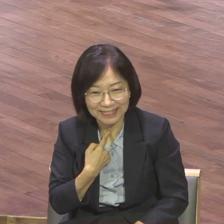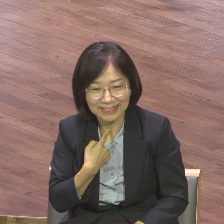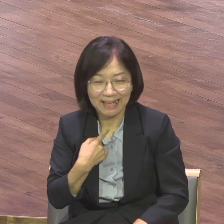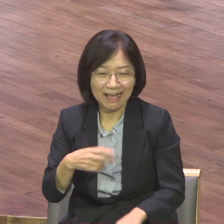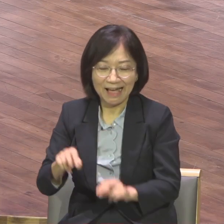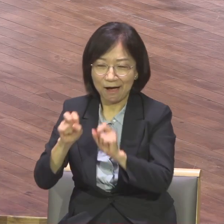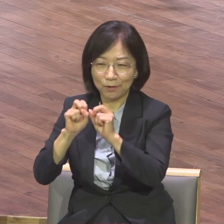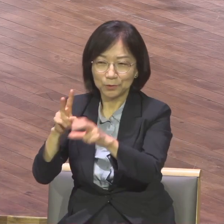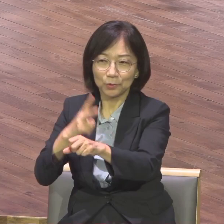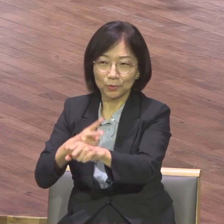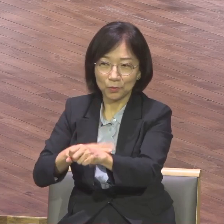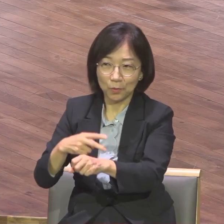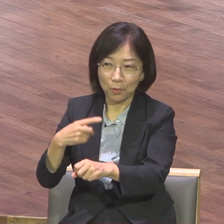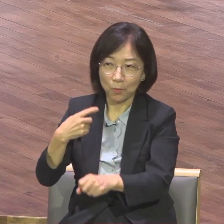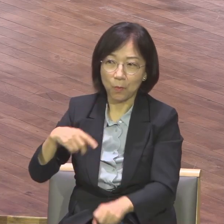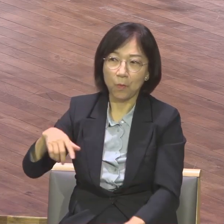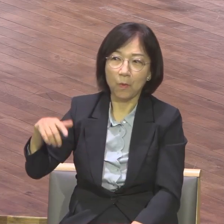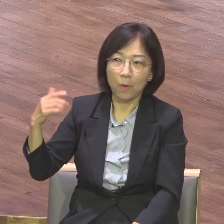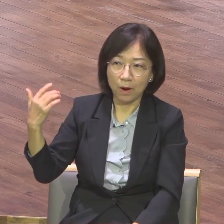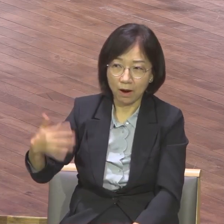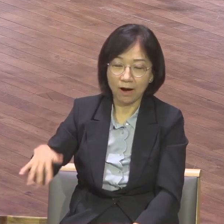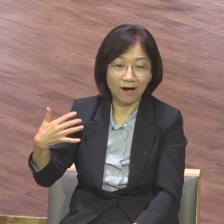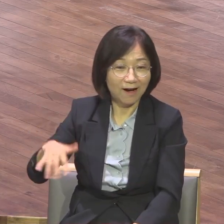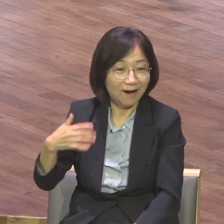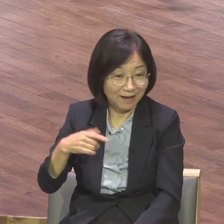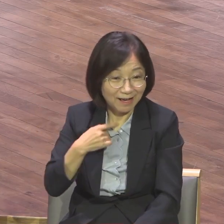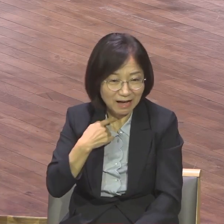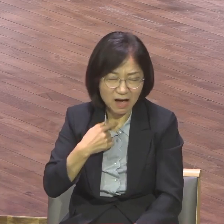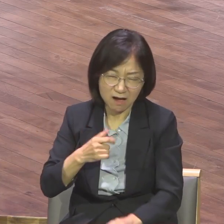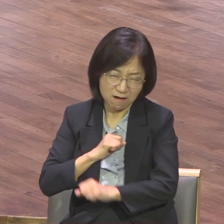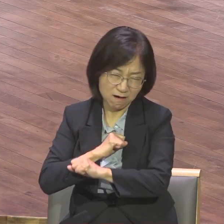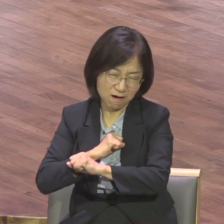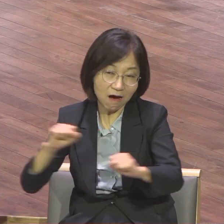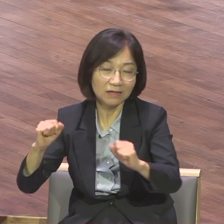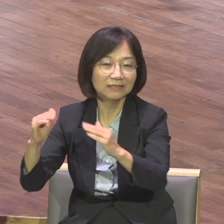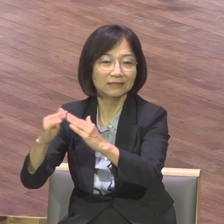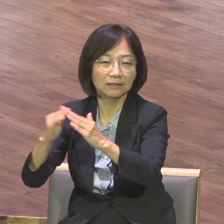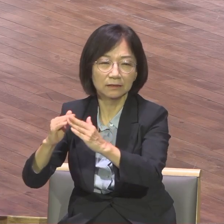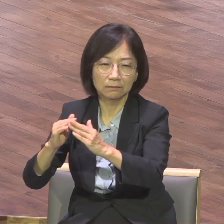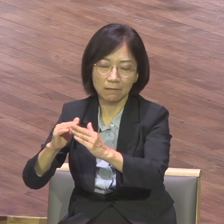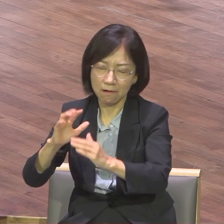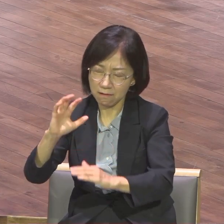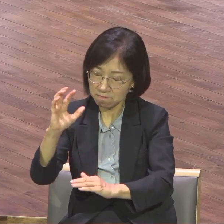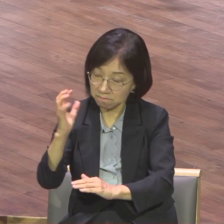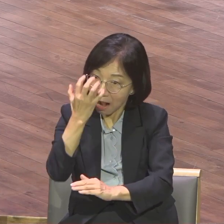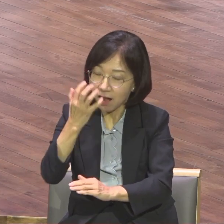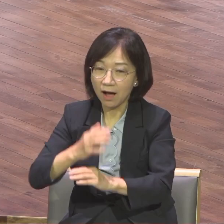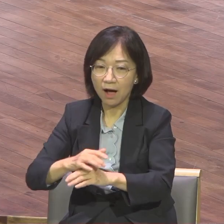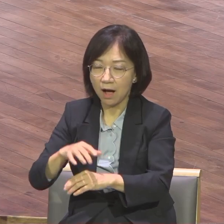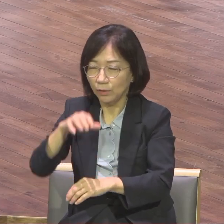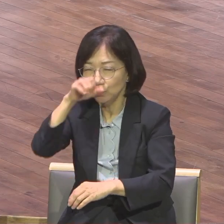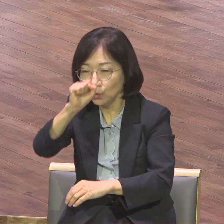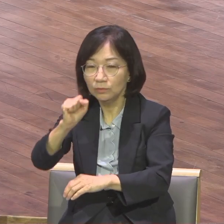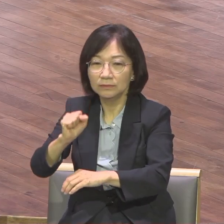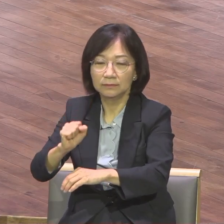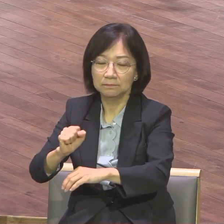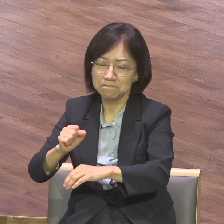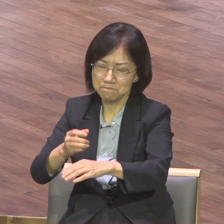선교사가 대단한 사람이네. 저렇게 큰 집에 살고 저렇게 좋은 차를 타고